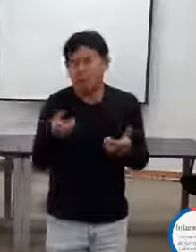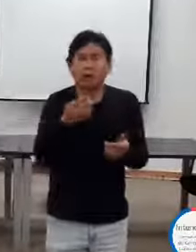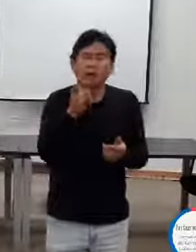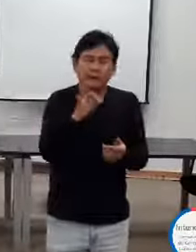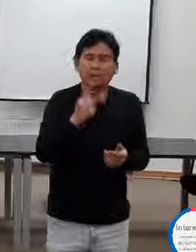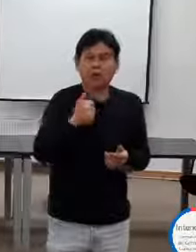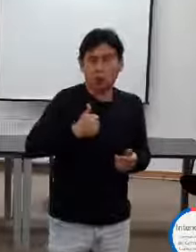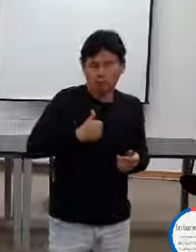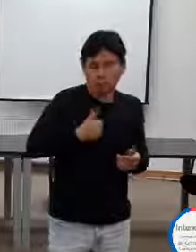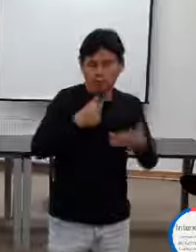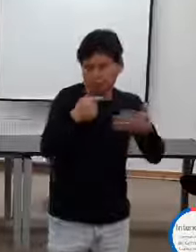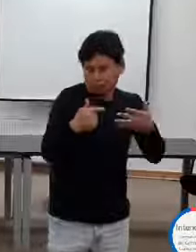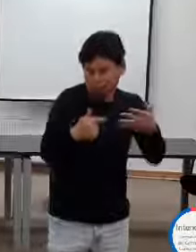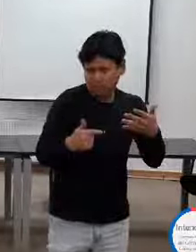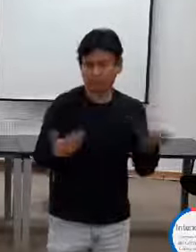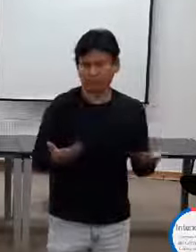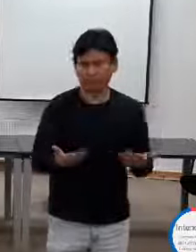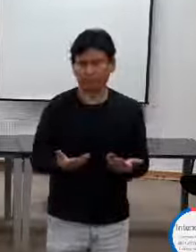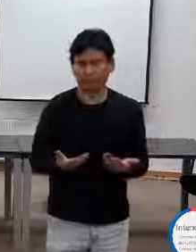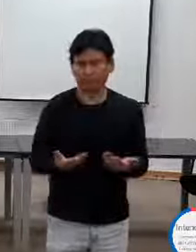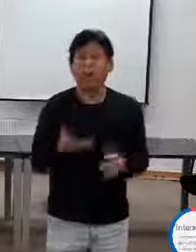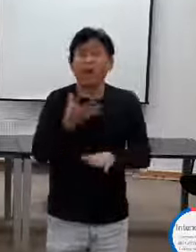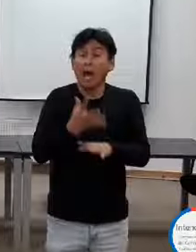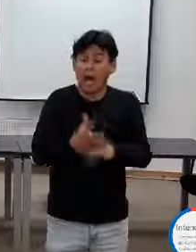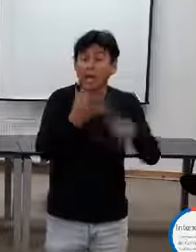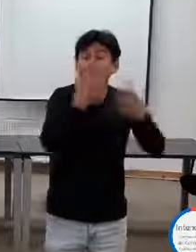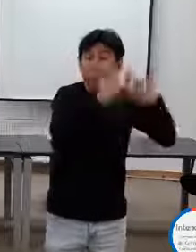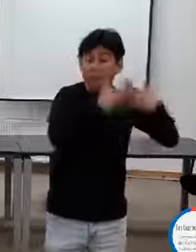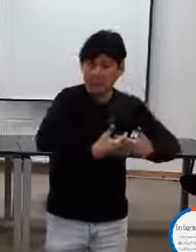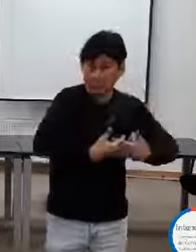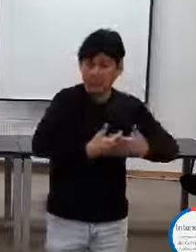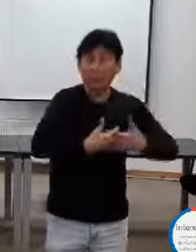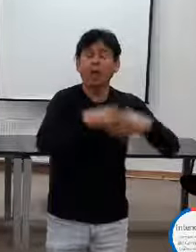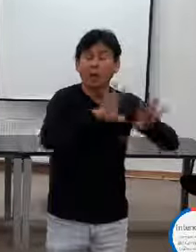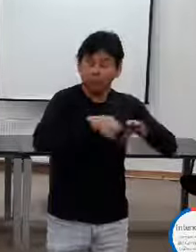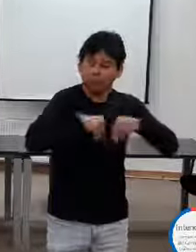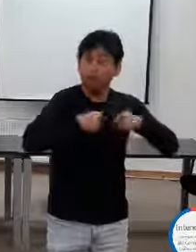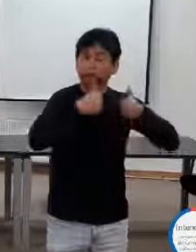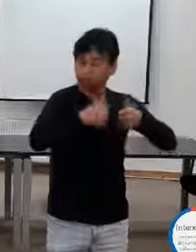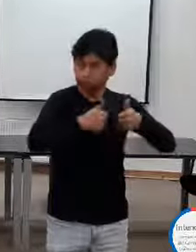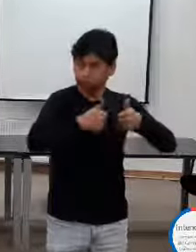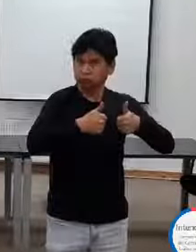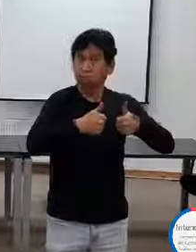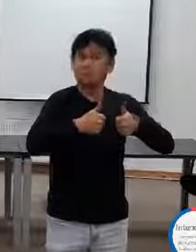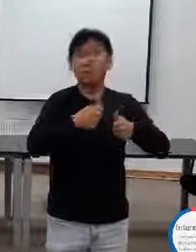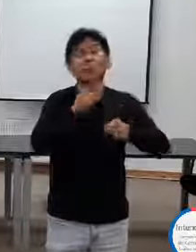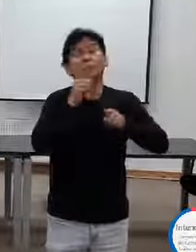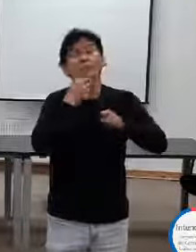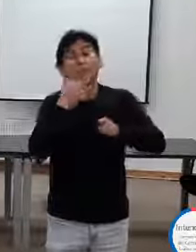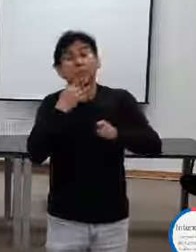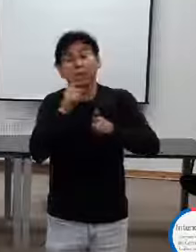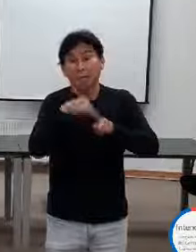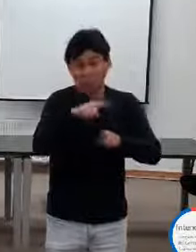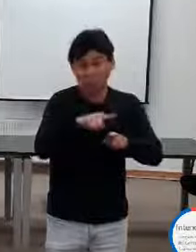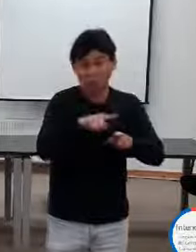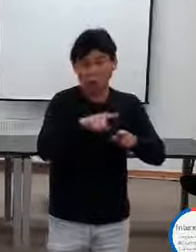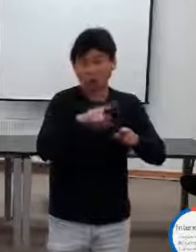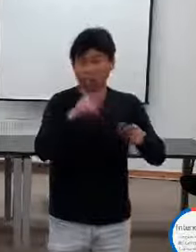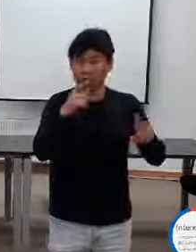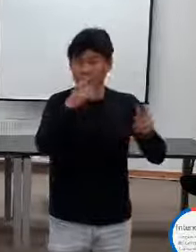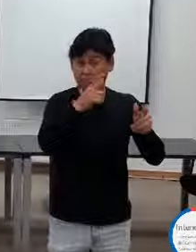y que han cumplido con estas o cuáles condiciones. Hay empresas también que han acogido bien esto, e incluso han llegado al acuerdo que ellos traen sus